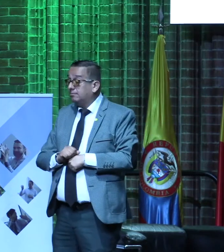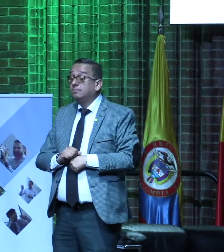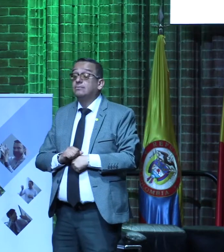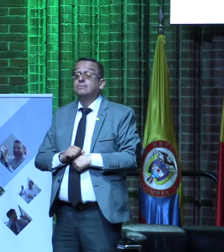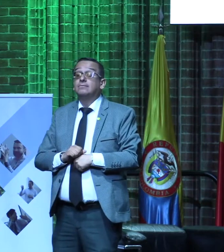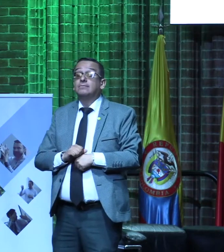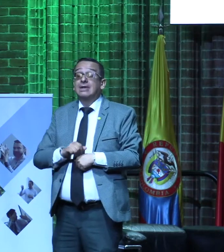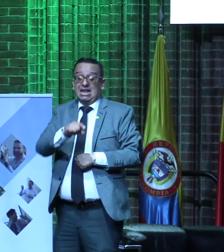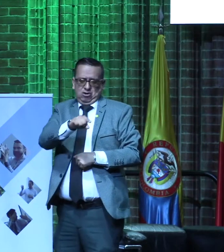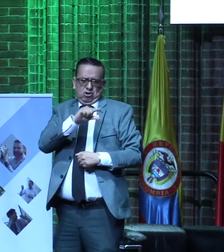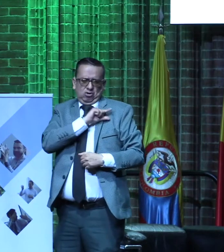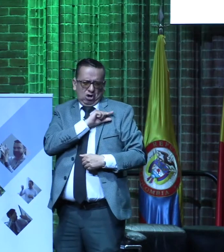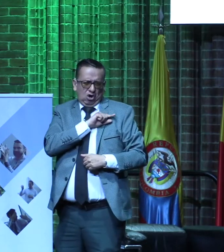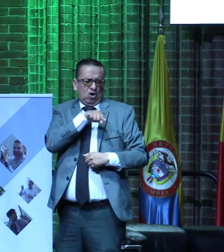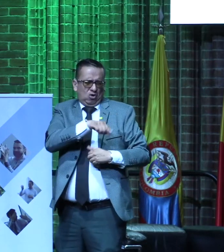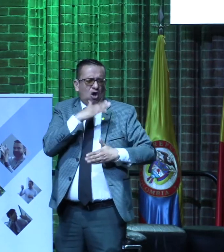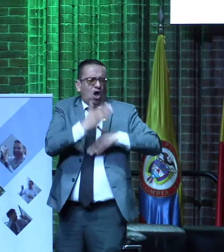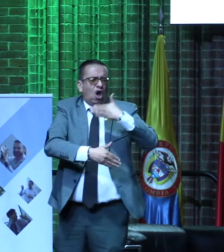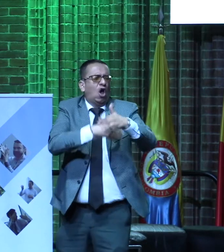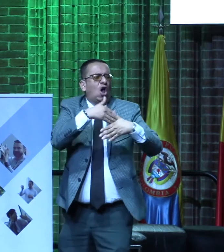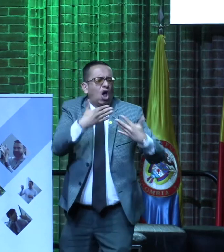Y por otra parte,